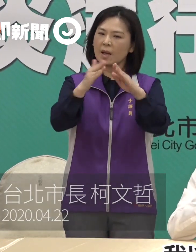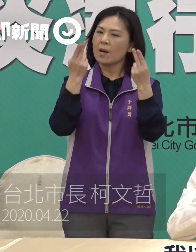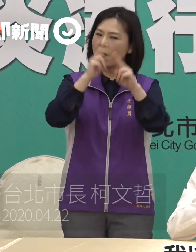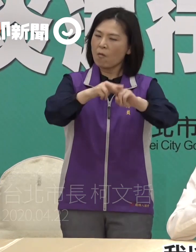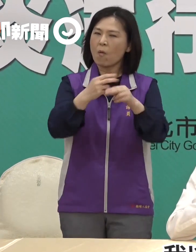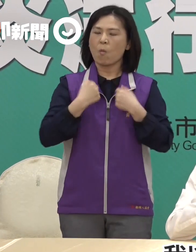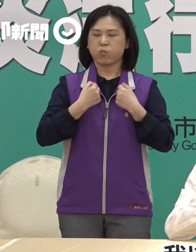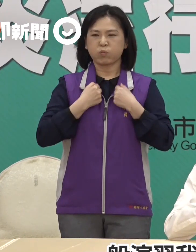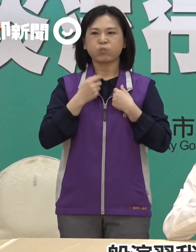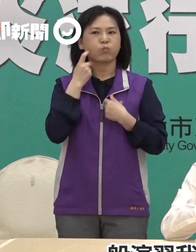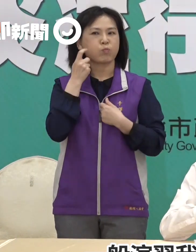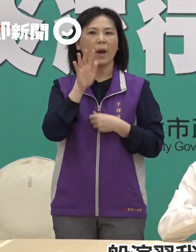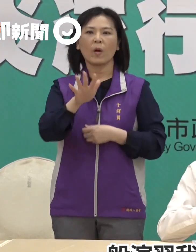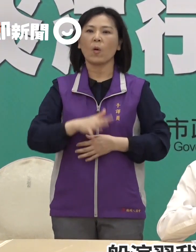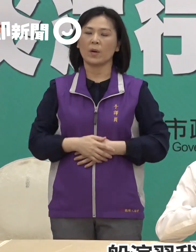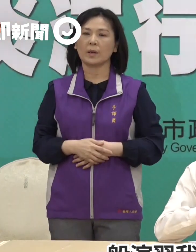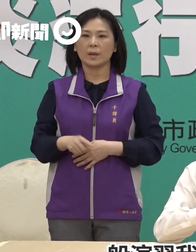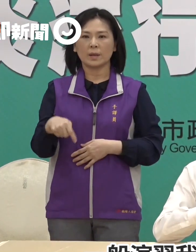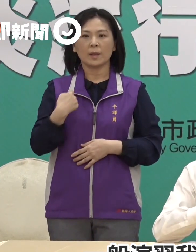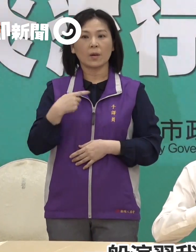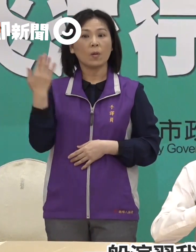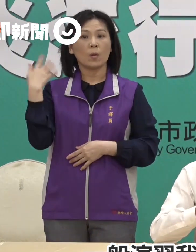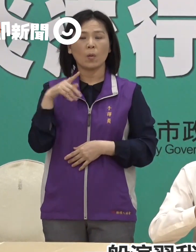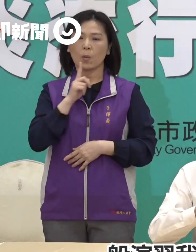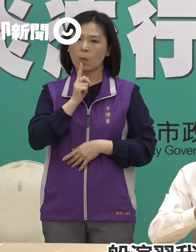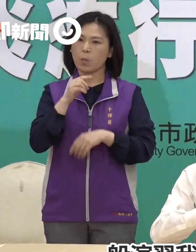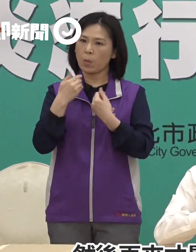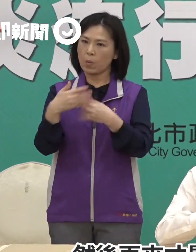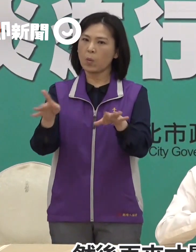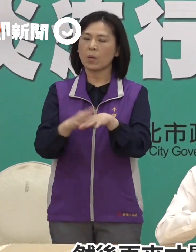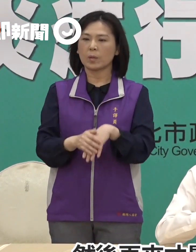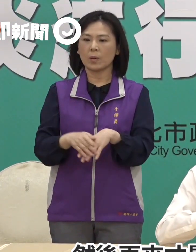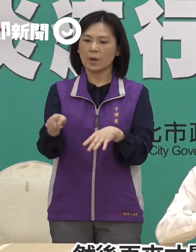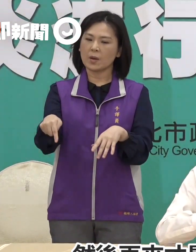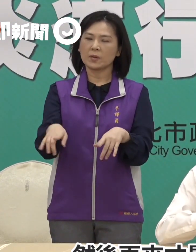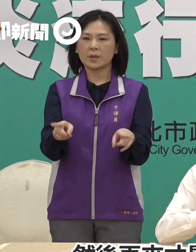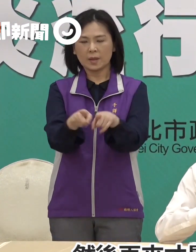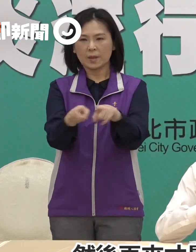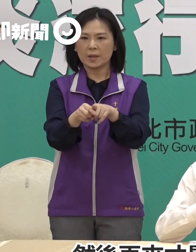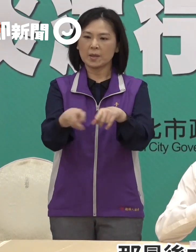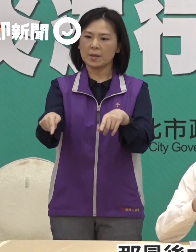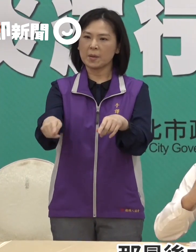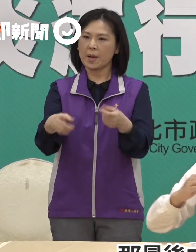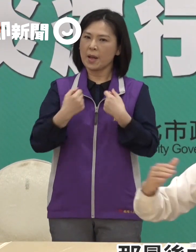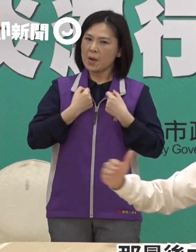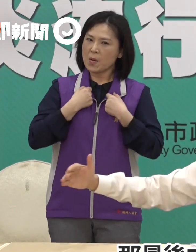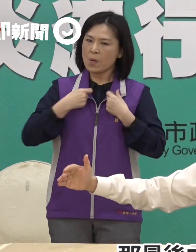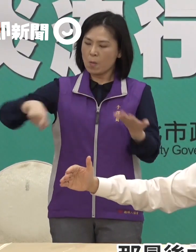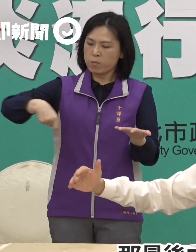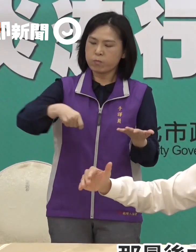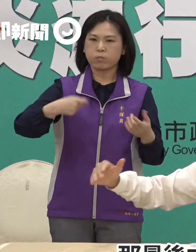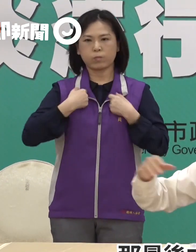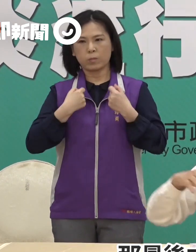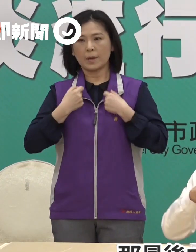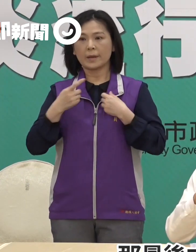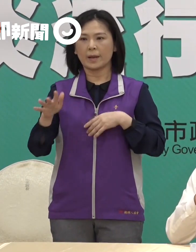讲过哈，一般演习我们一个是先书面作业，那再才是实际的坐上演习，那最后才是实